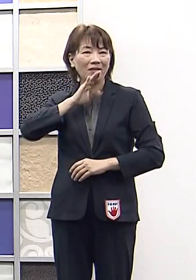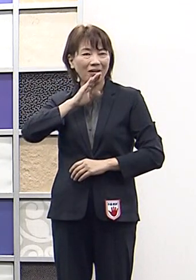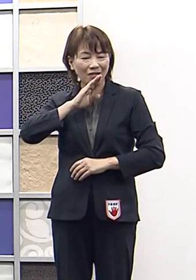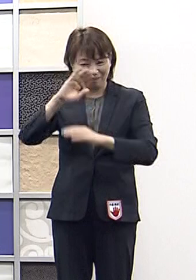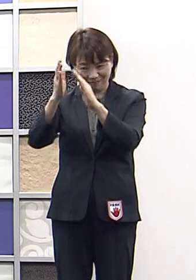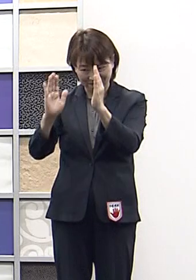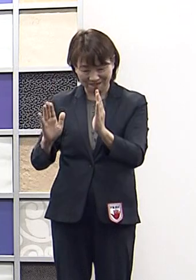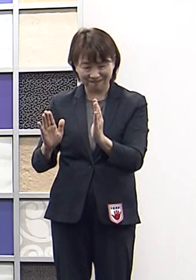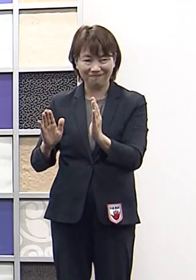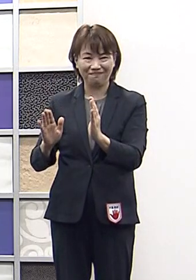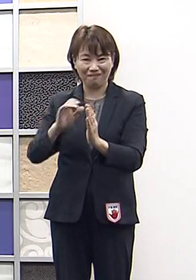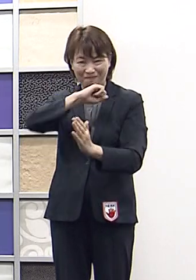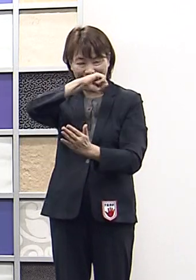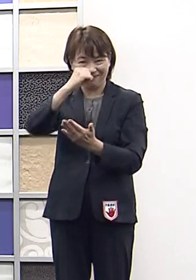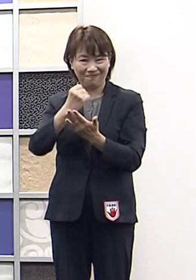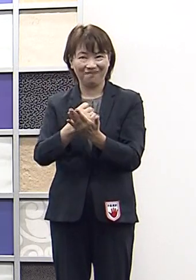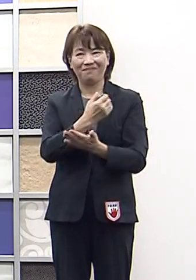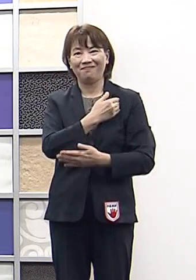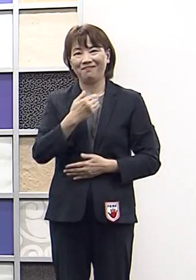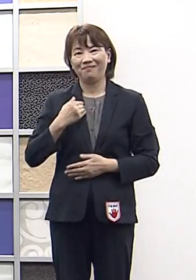く思いました。